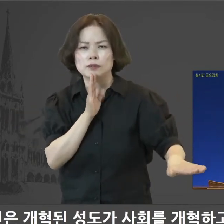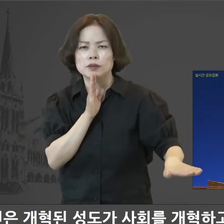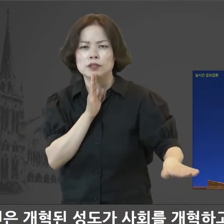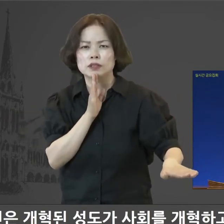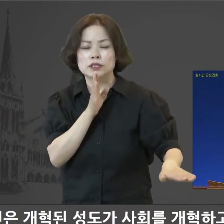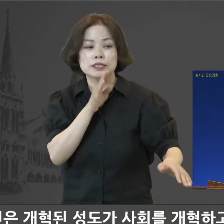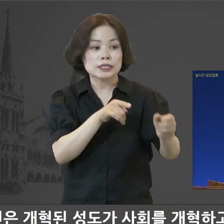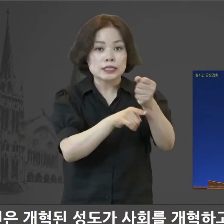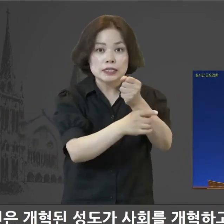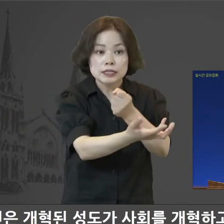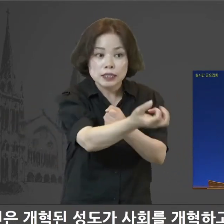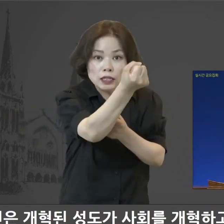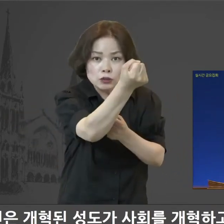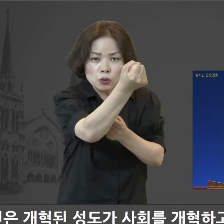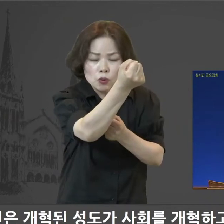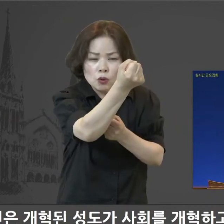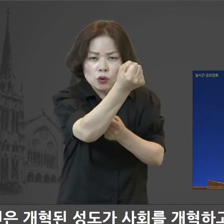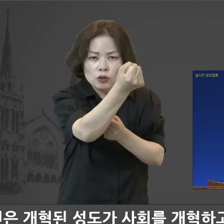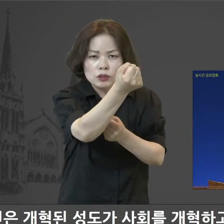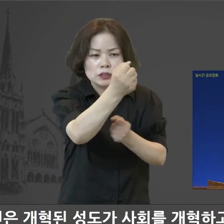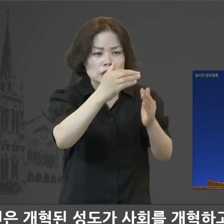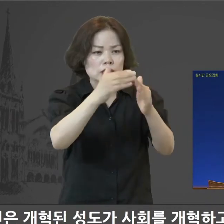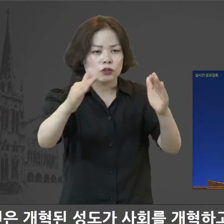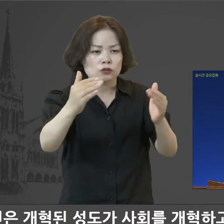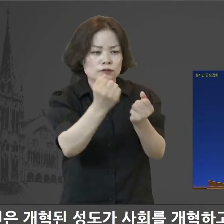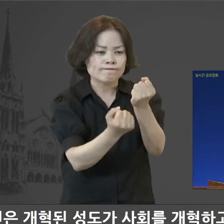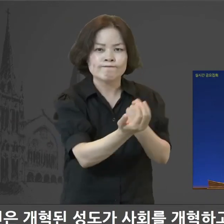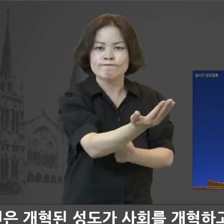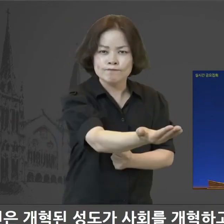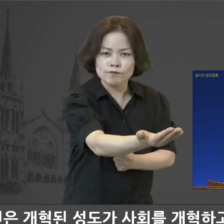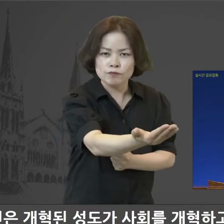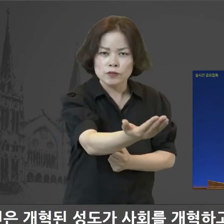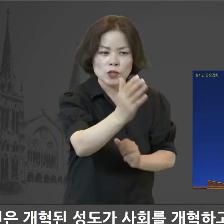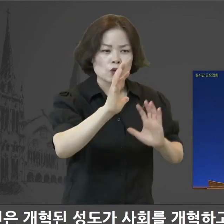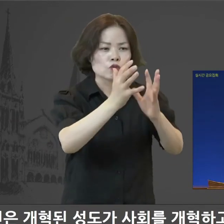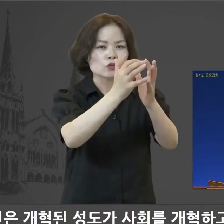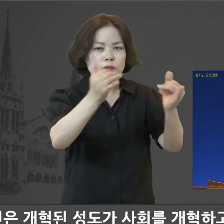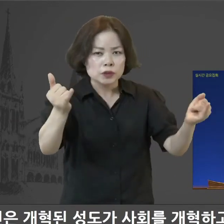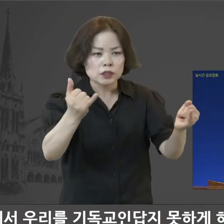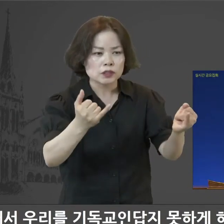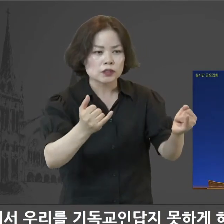진리를 가지고 나아가서 우리 이웃을 설득하고 국민들을 설득할 때